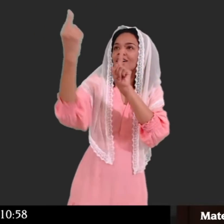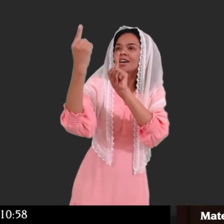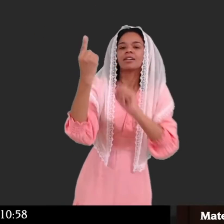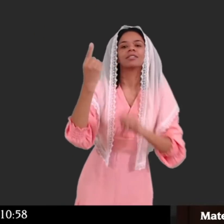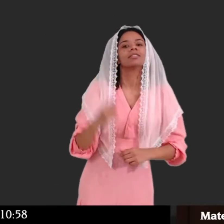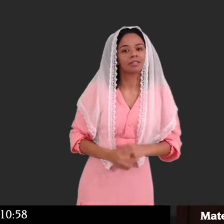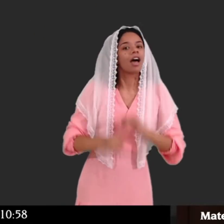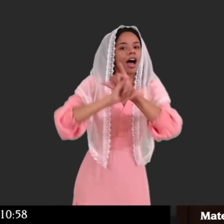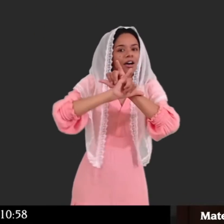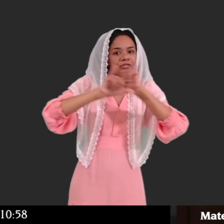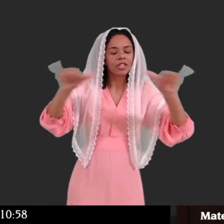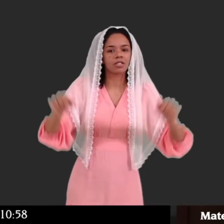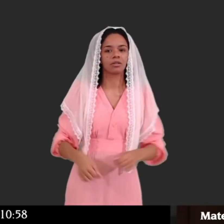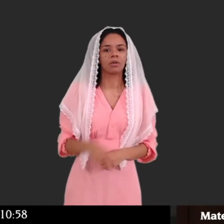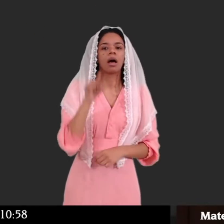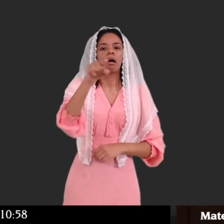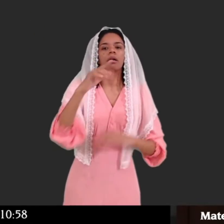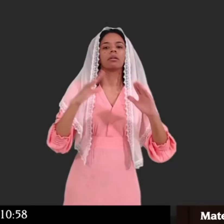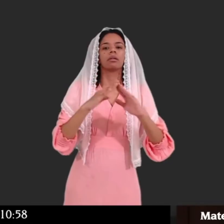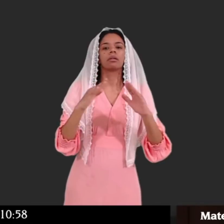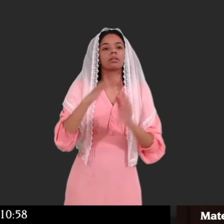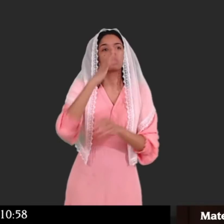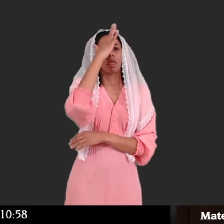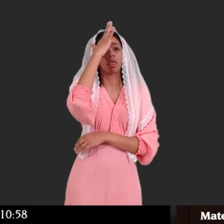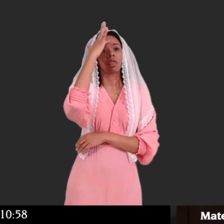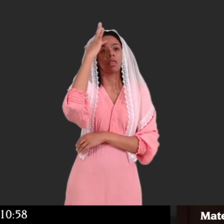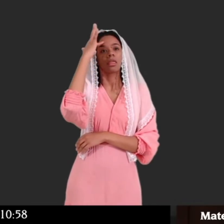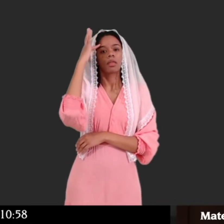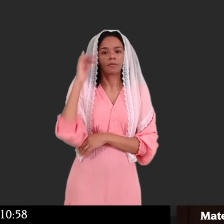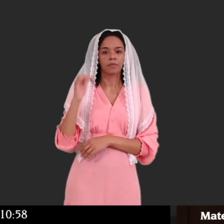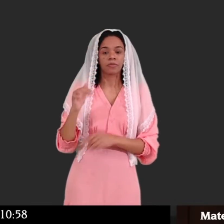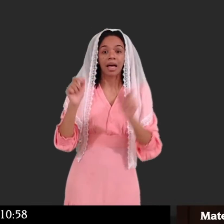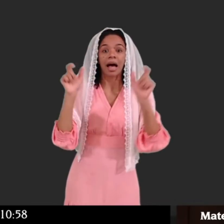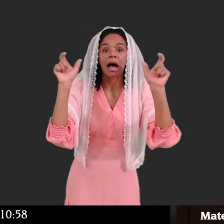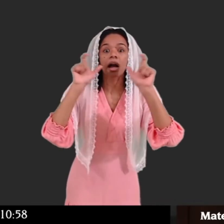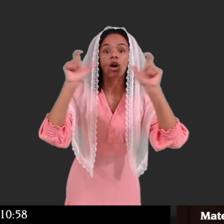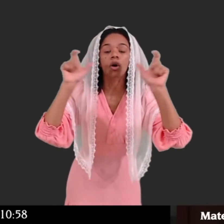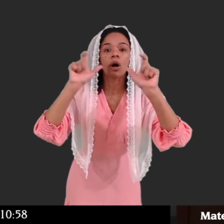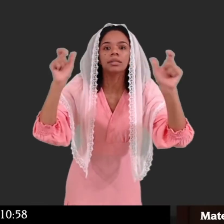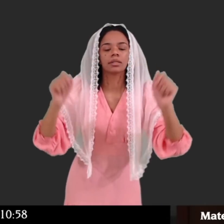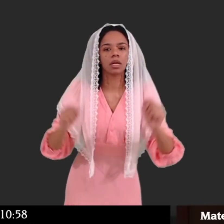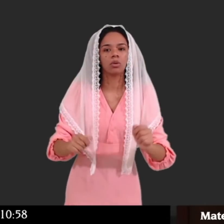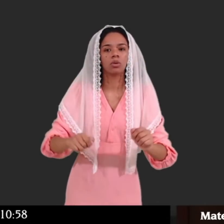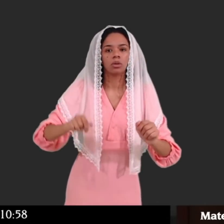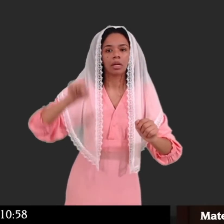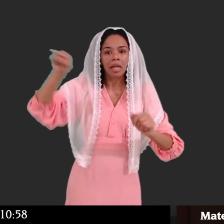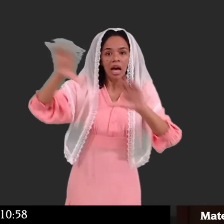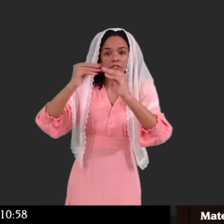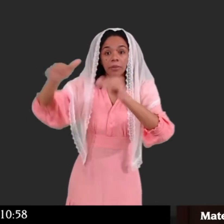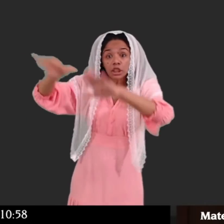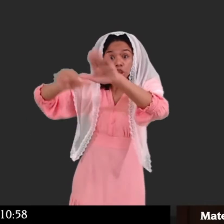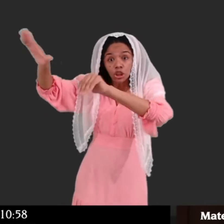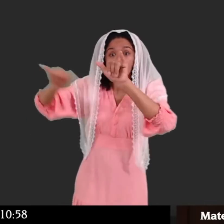Não durma na sua casa. Você que está escutando a pregação dessa palavra, acorda a tua família antes que seja tarde demais.